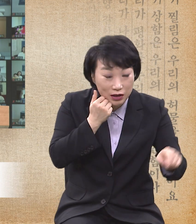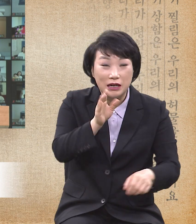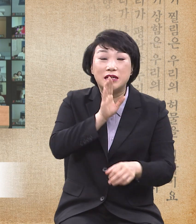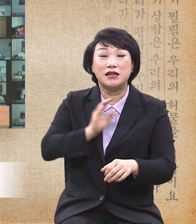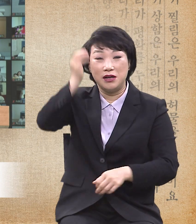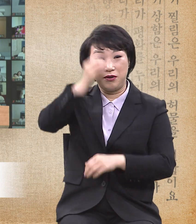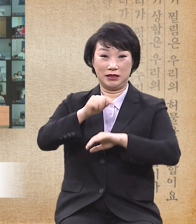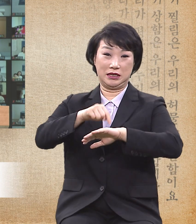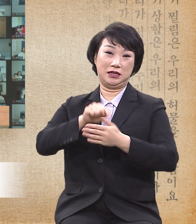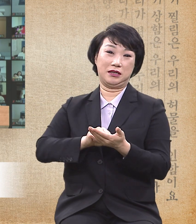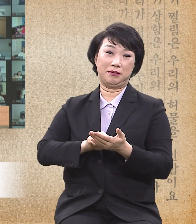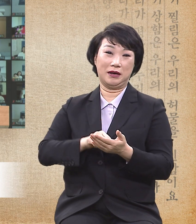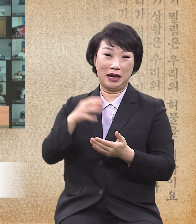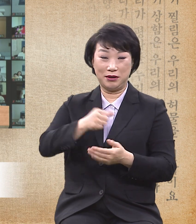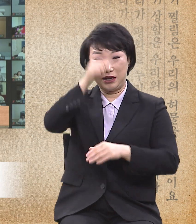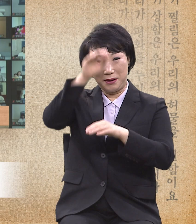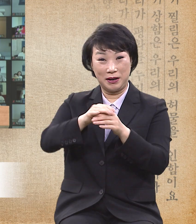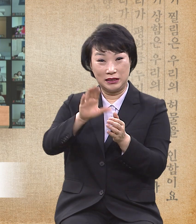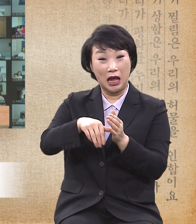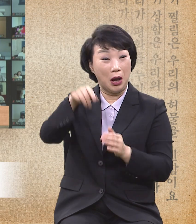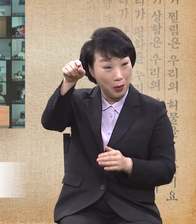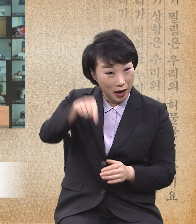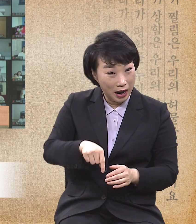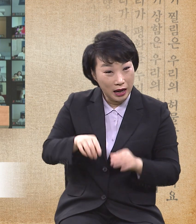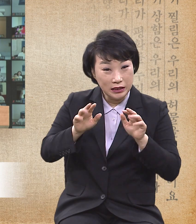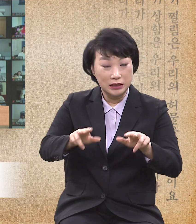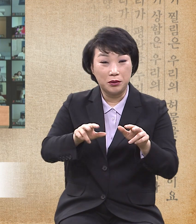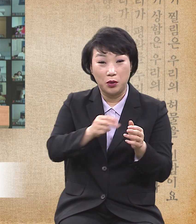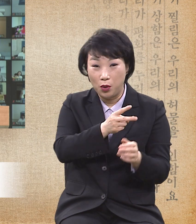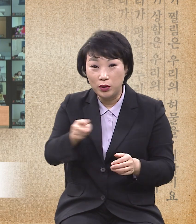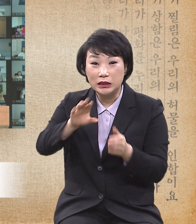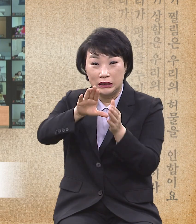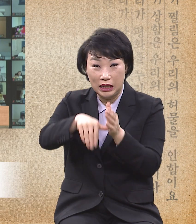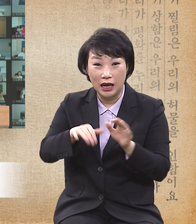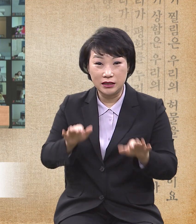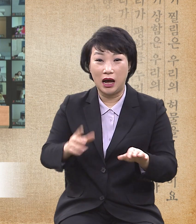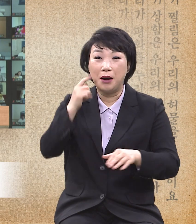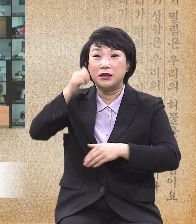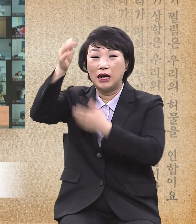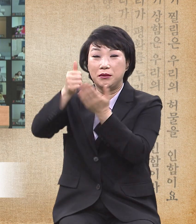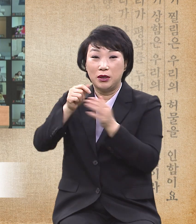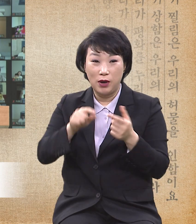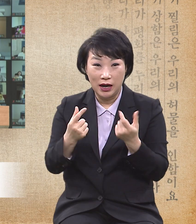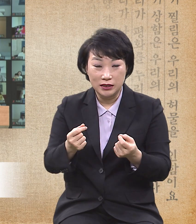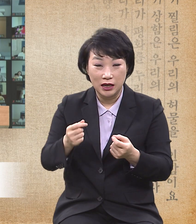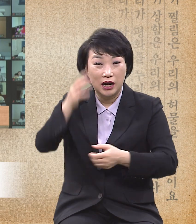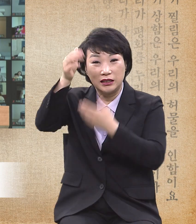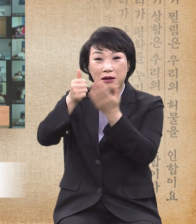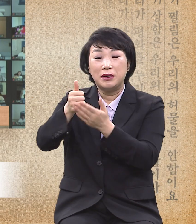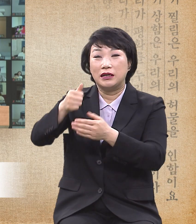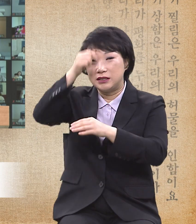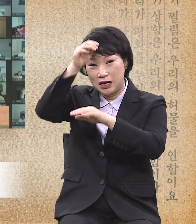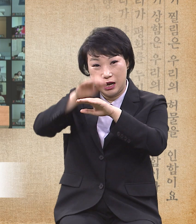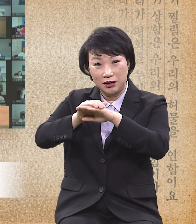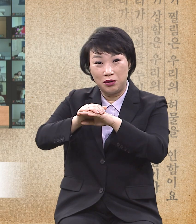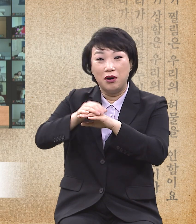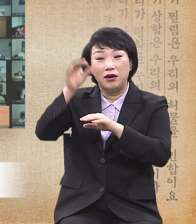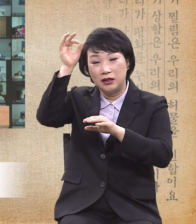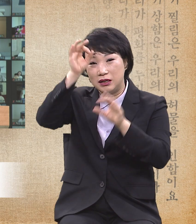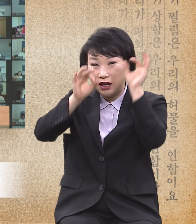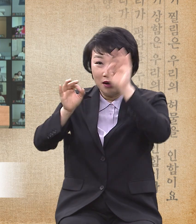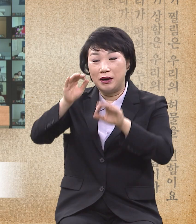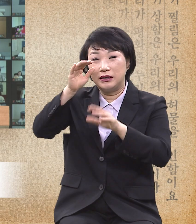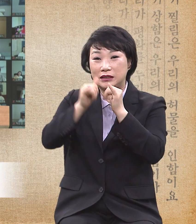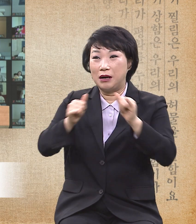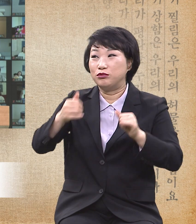신령과 진정으로 예배할 때가 오나니 곧 이때라. 아버지께서 이렇게 자기에게 예배하는 자들을